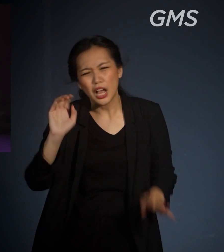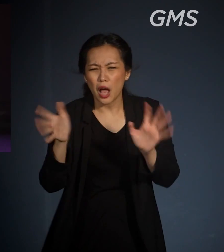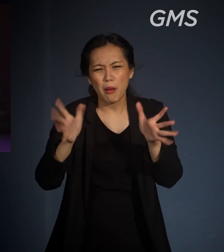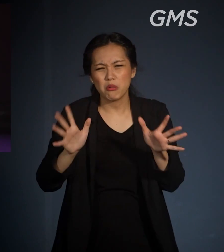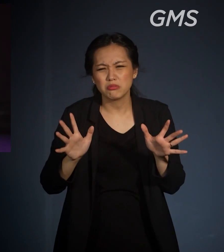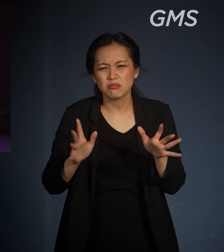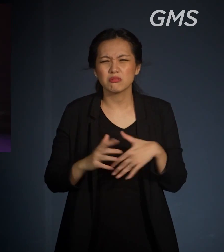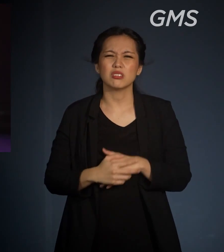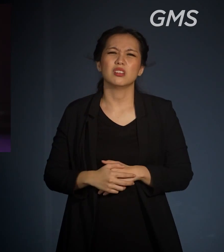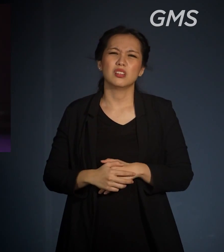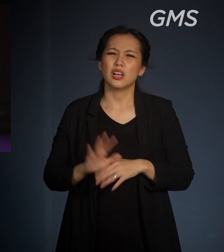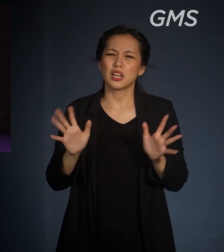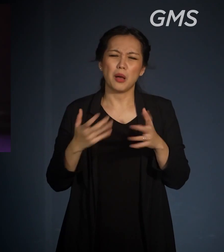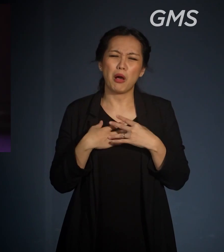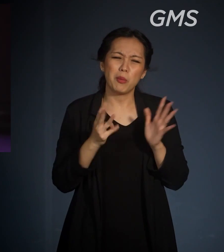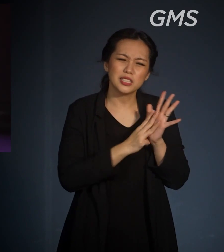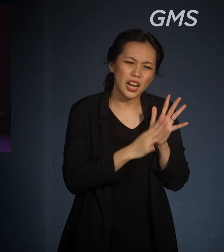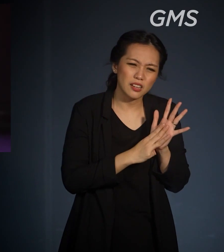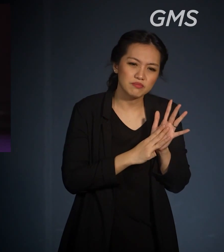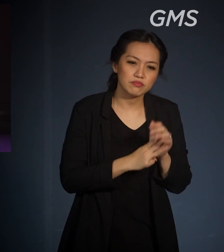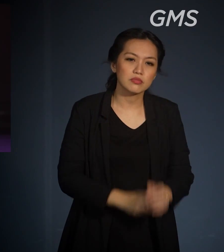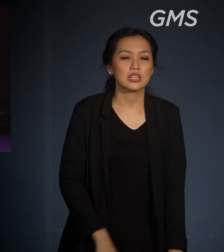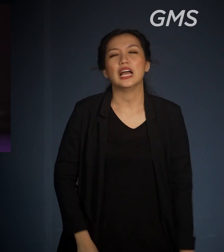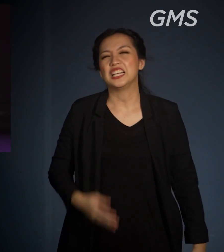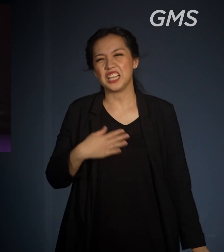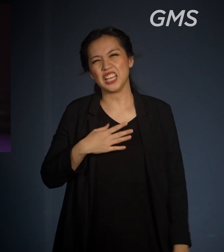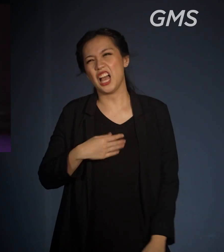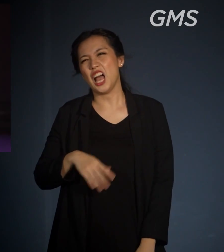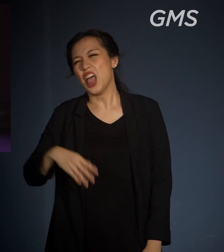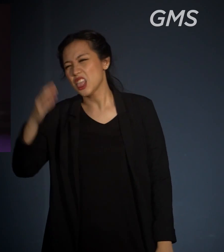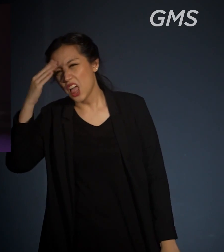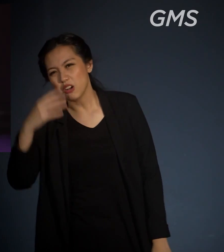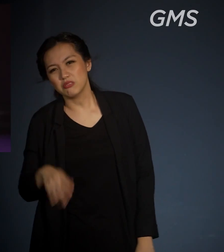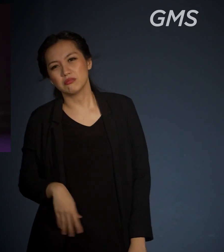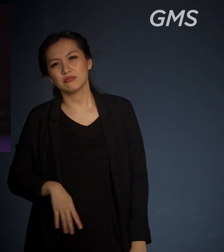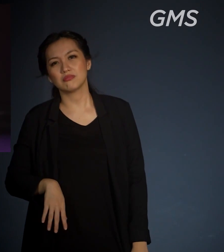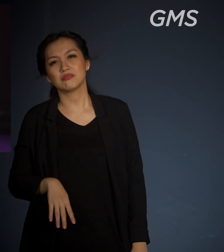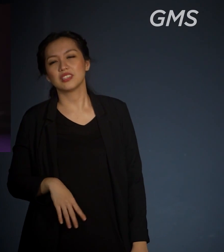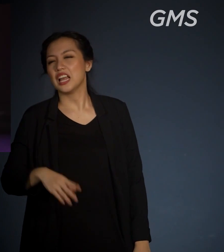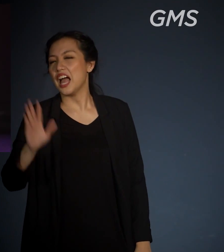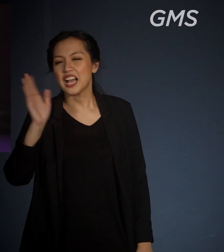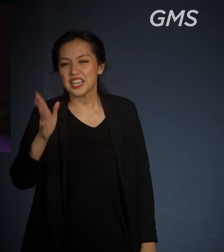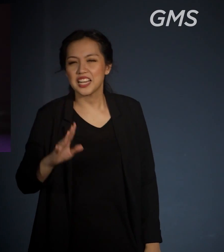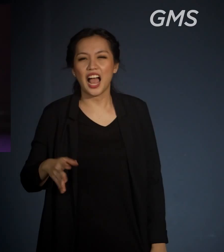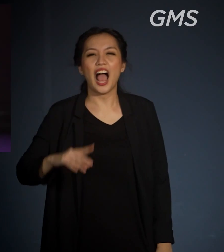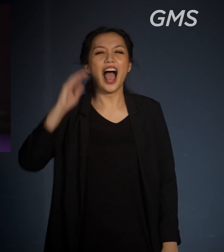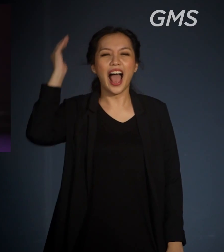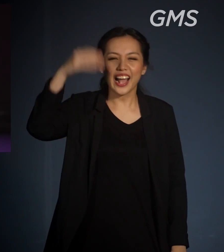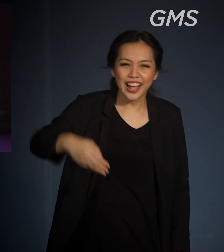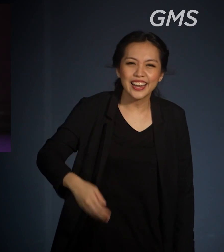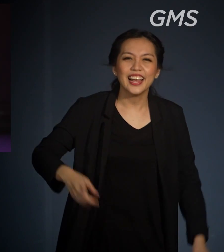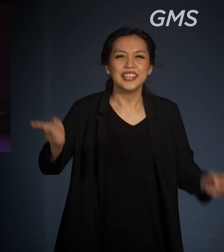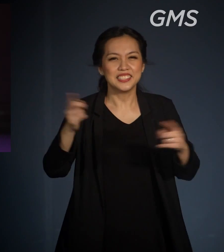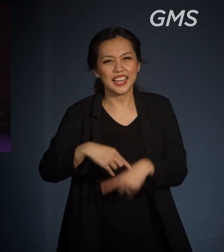ada masalah dan tantangan, saya percaya sekalipun Daud itu sudah diurapi, dia gak bakal akan